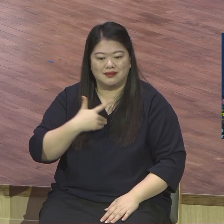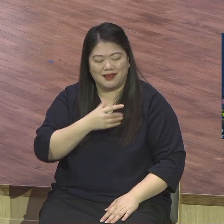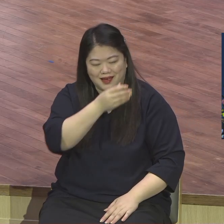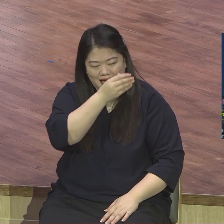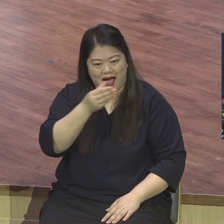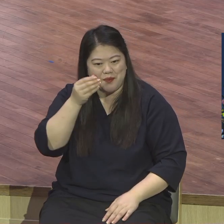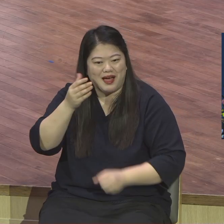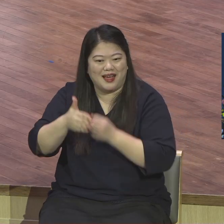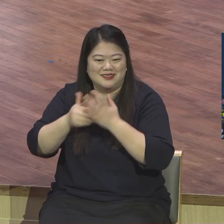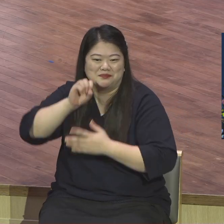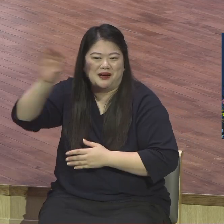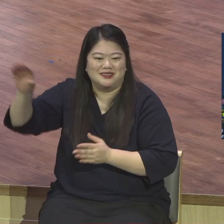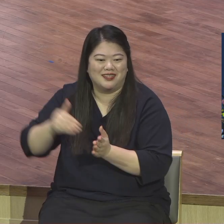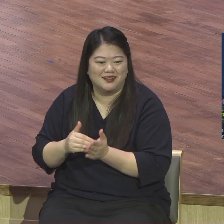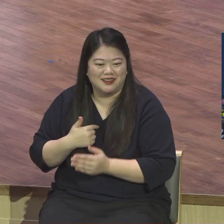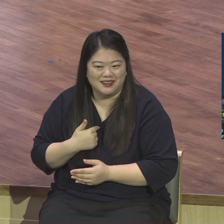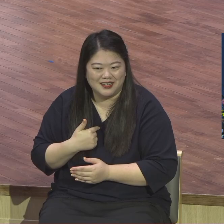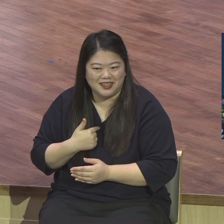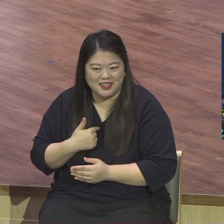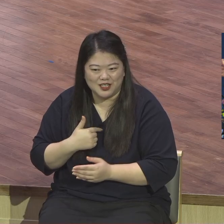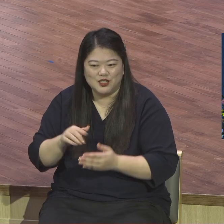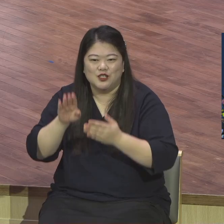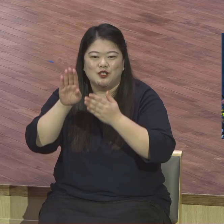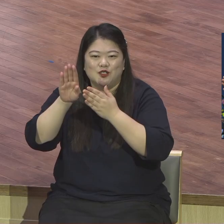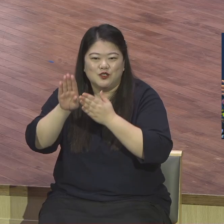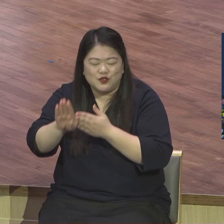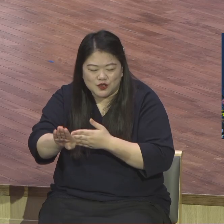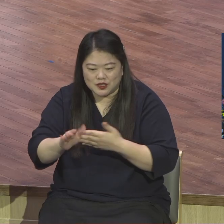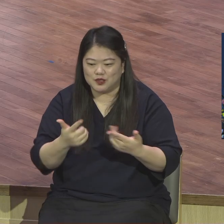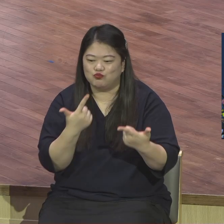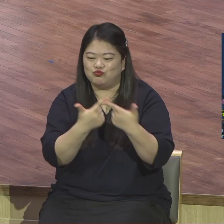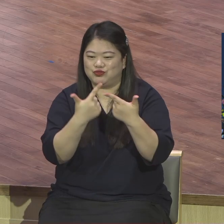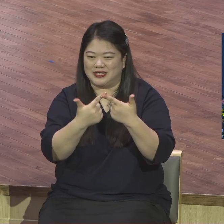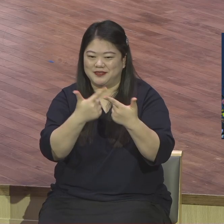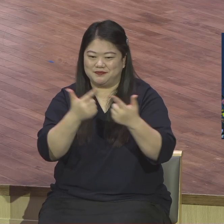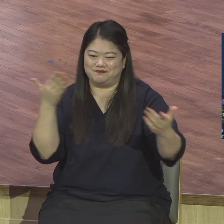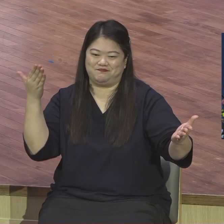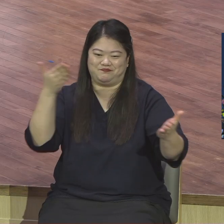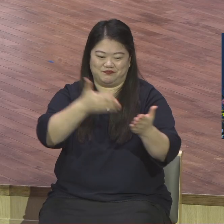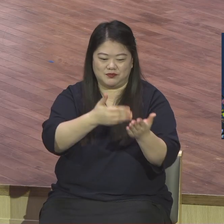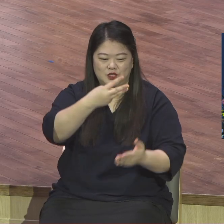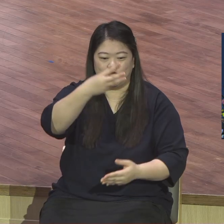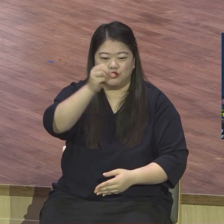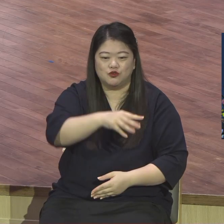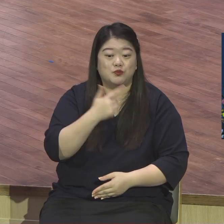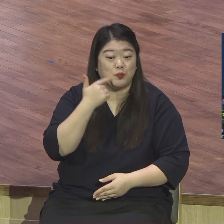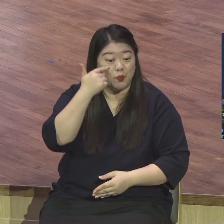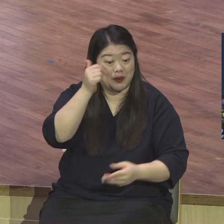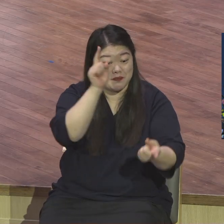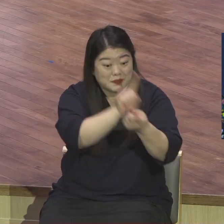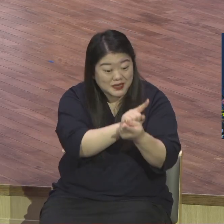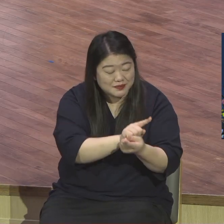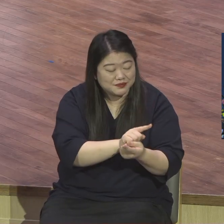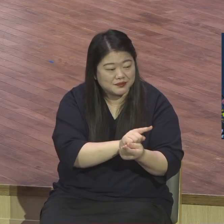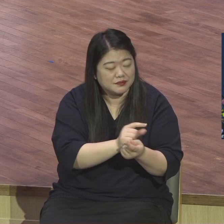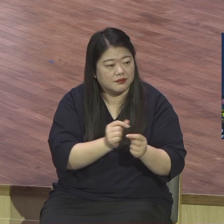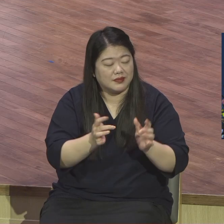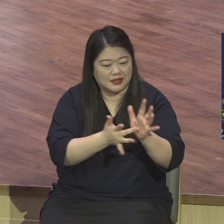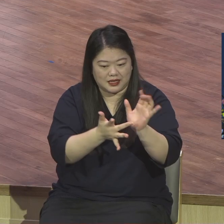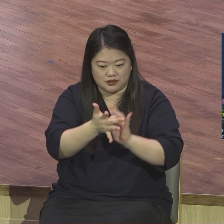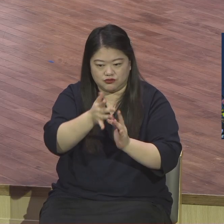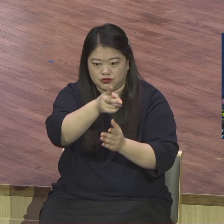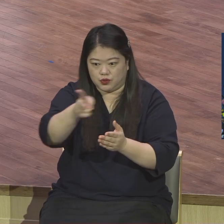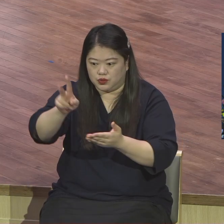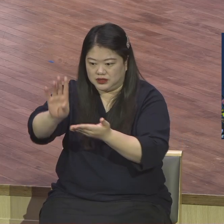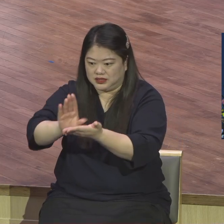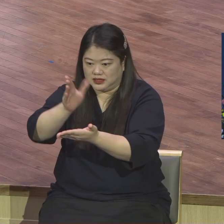16강 3인자 가이드 싹 다 끝나고 싹 철판 다 닦고 이 목사님 예수가 그리스도 모든 문제